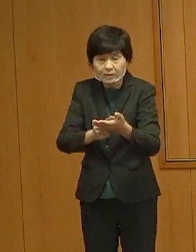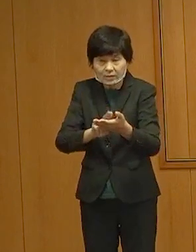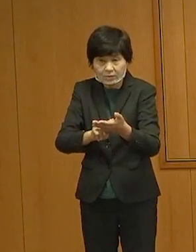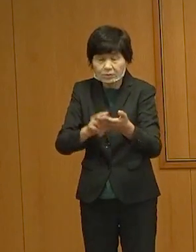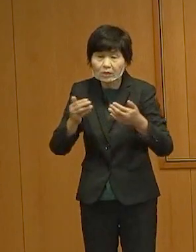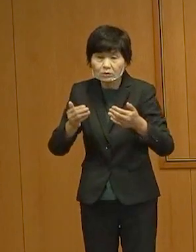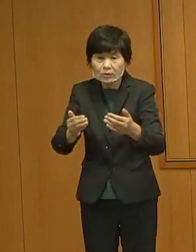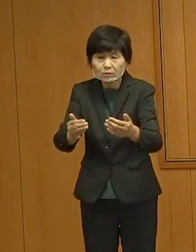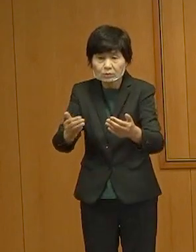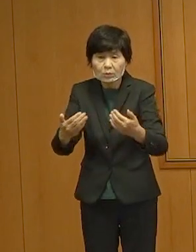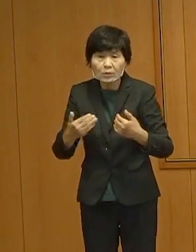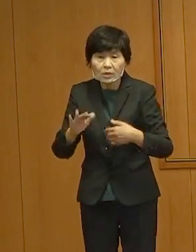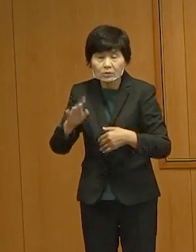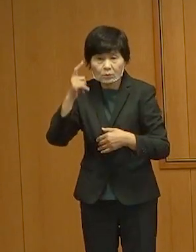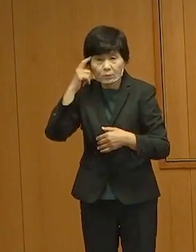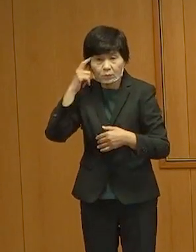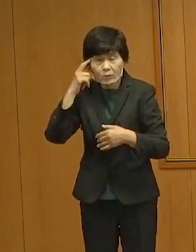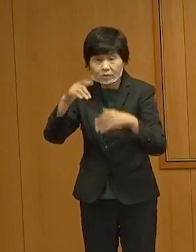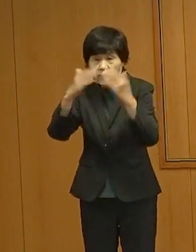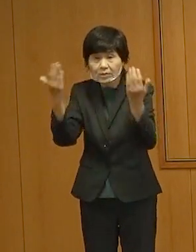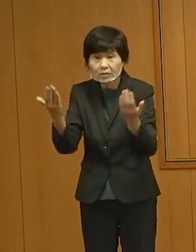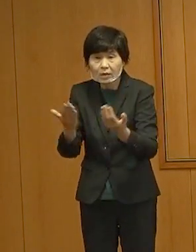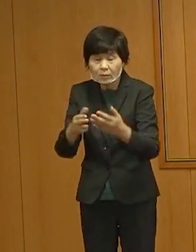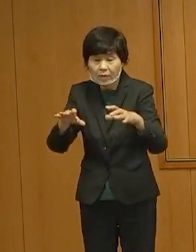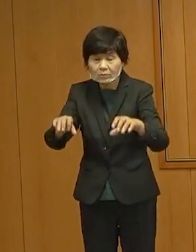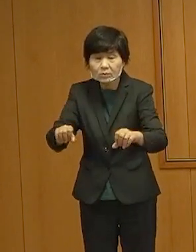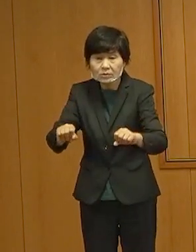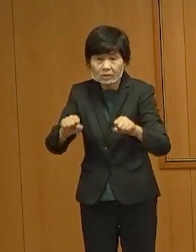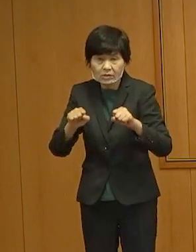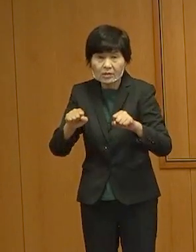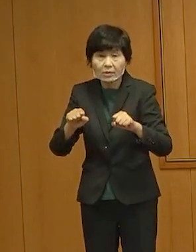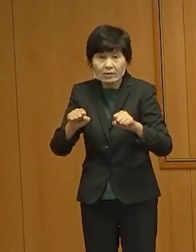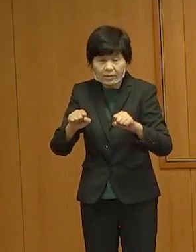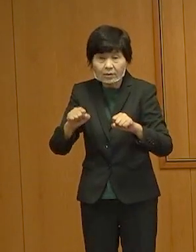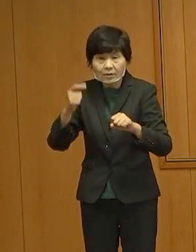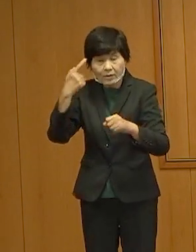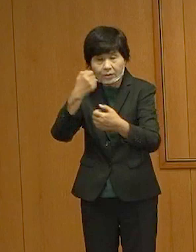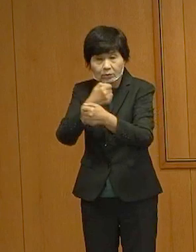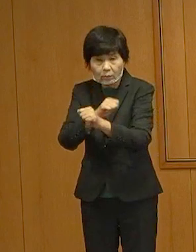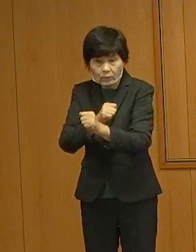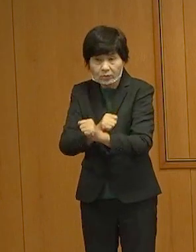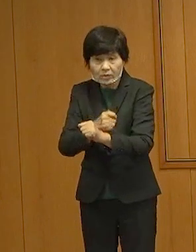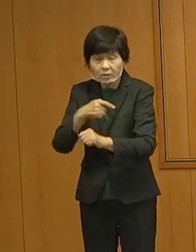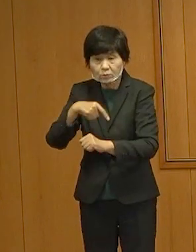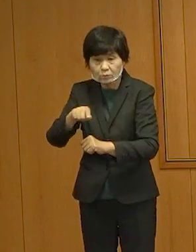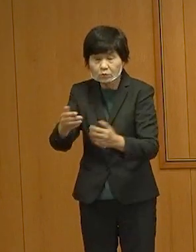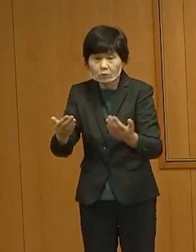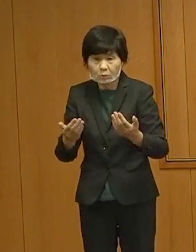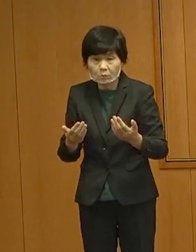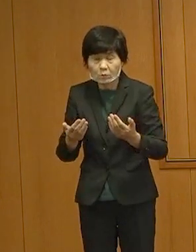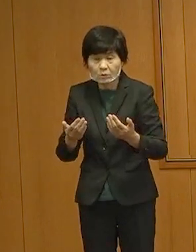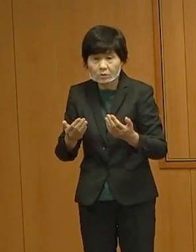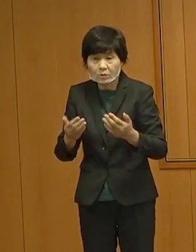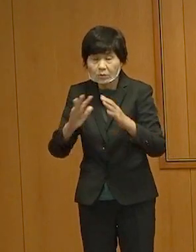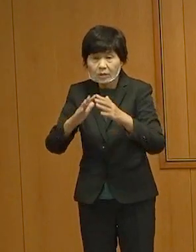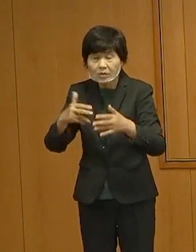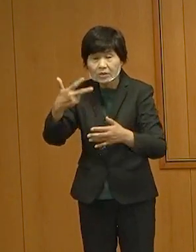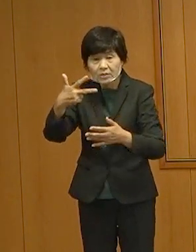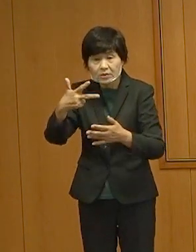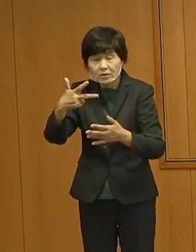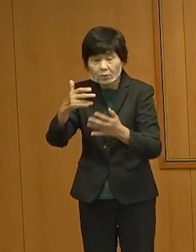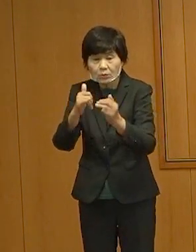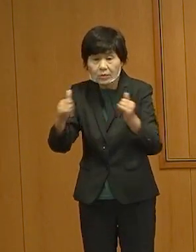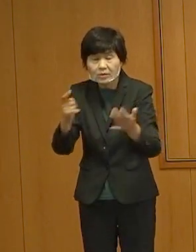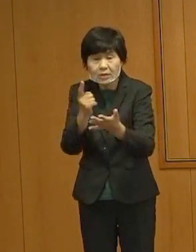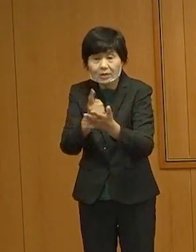しながら、まあ、検討調整をしないとですね、まあ、宮崎市だけの人たちを対応するわけでは